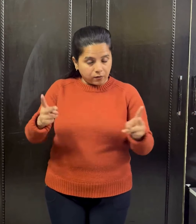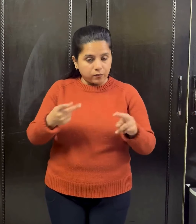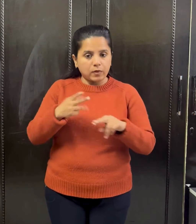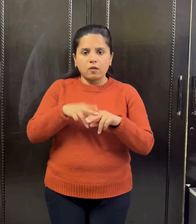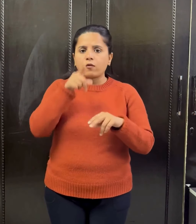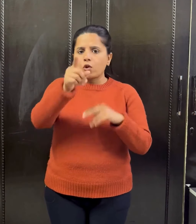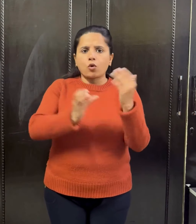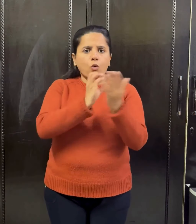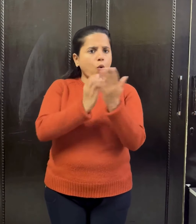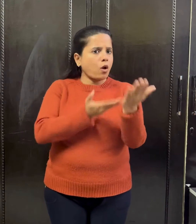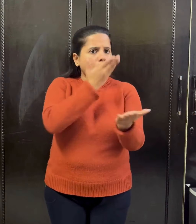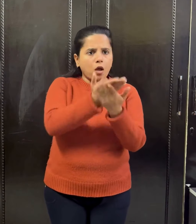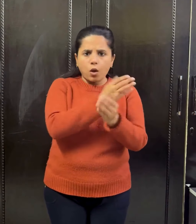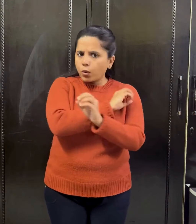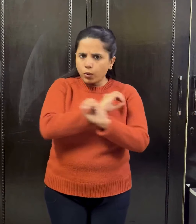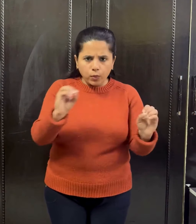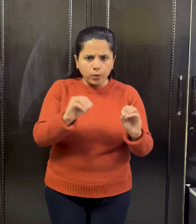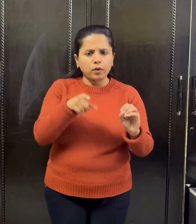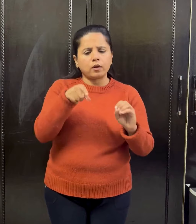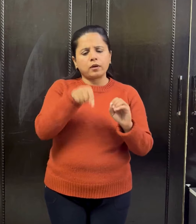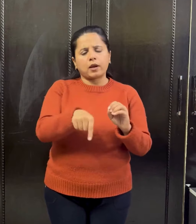हैं तो इस सेक्शन को ब्लैंक छोड़ दें।